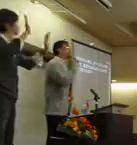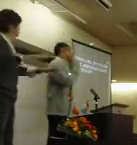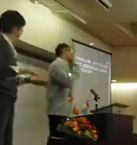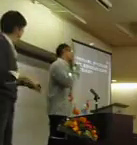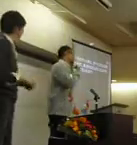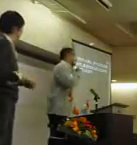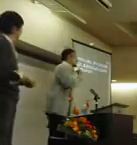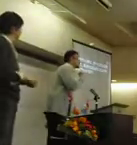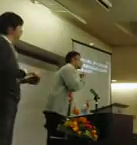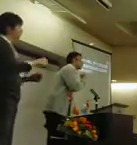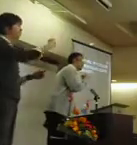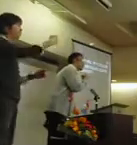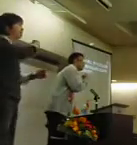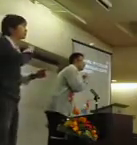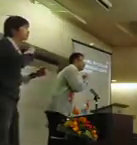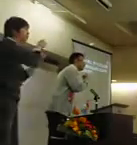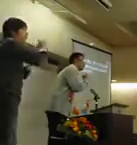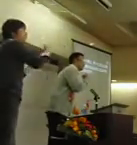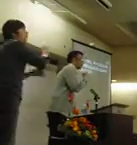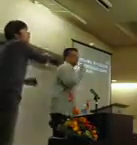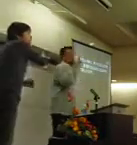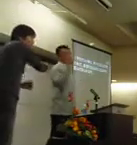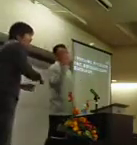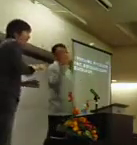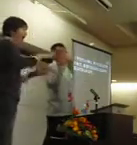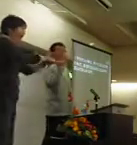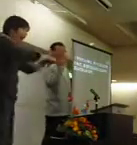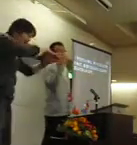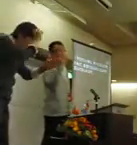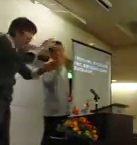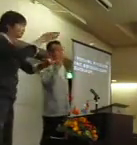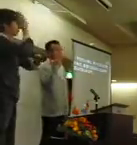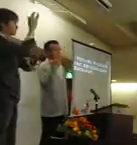です。私たちの教会ですよ、初めて。